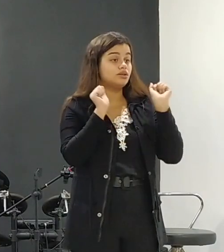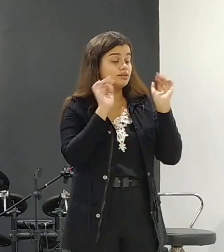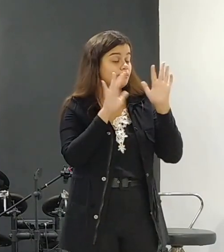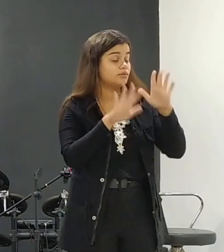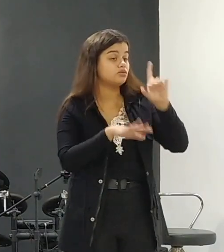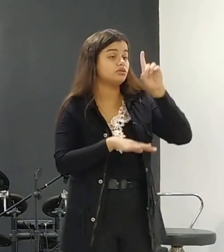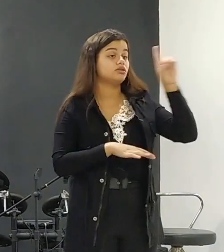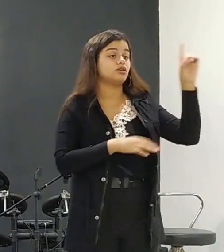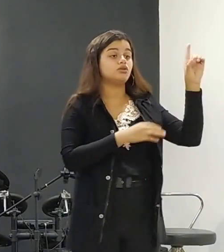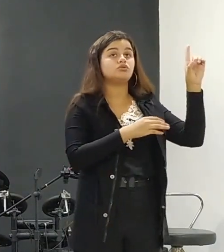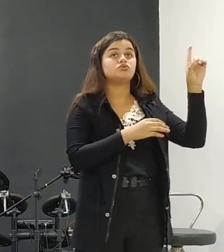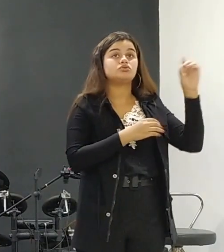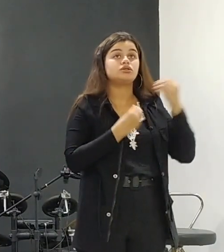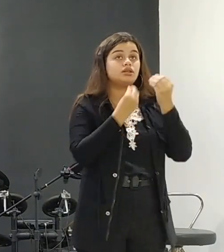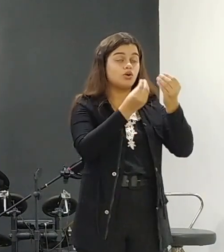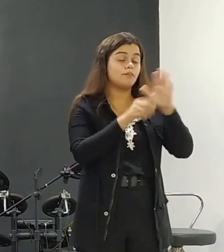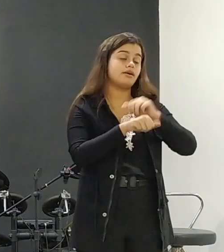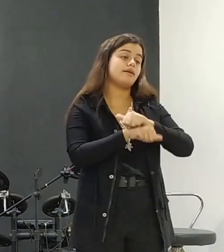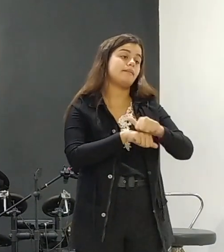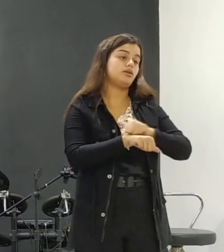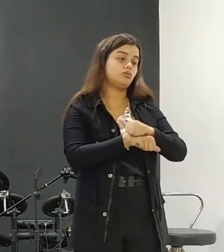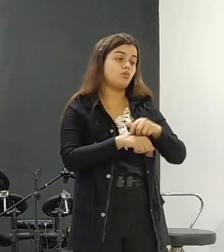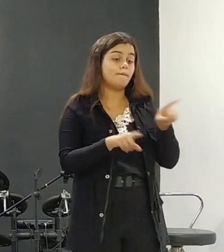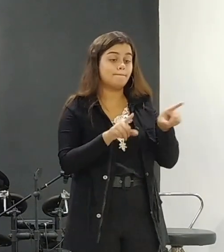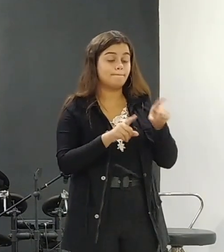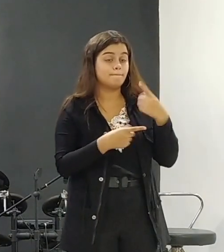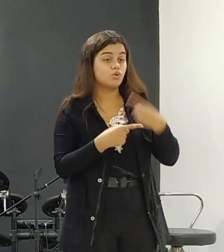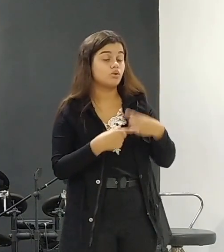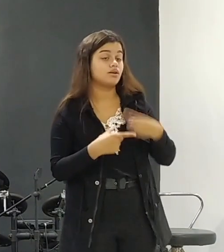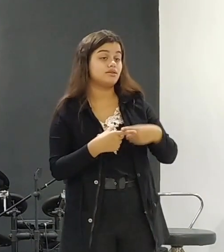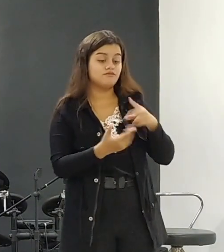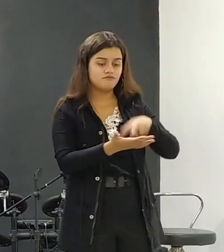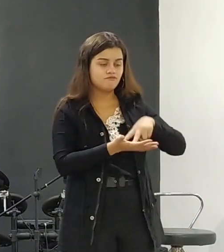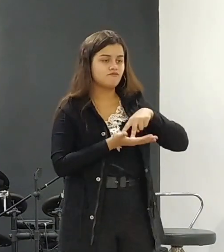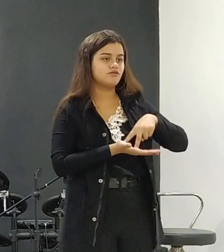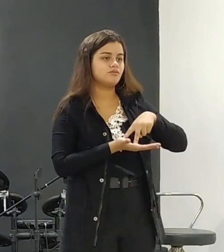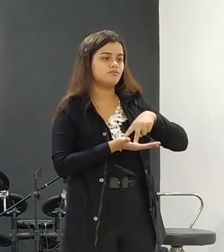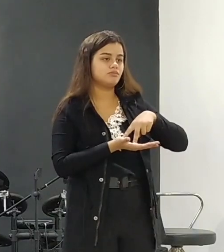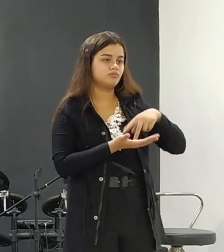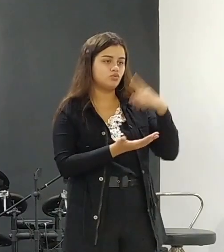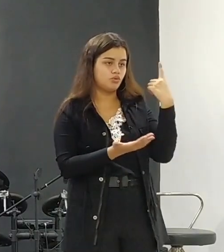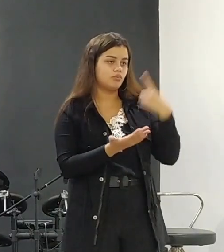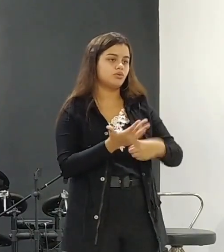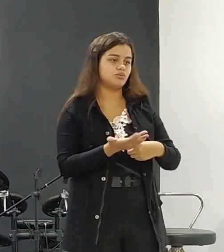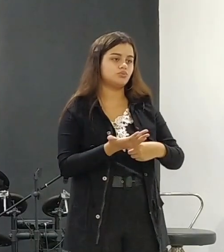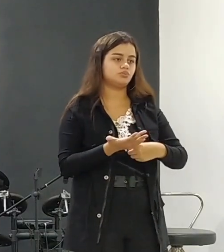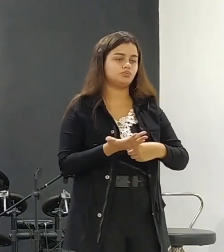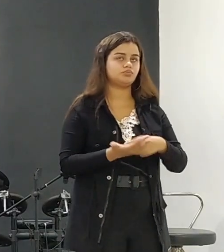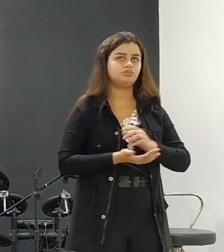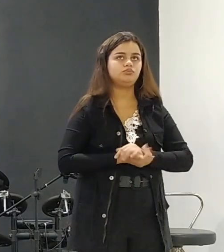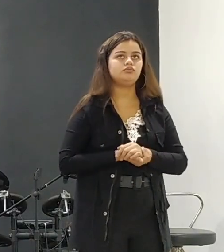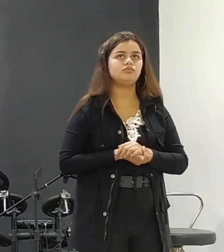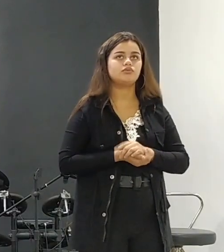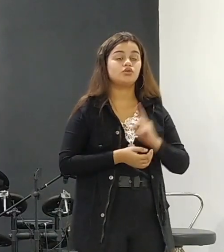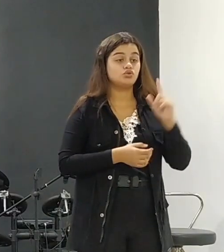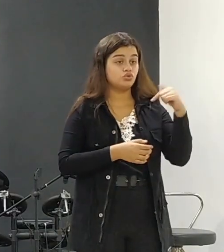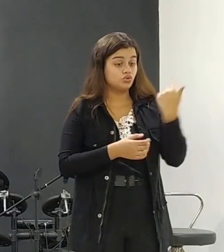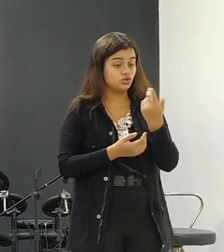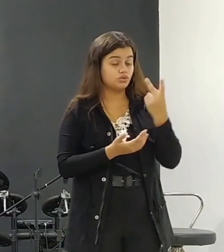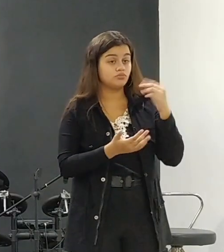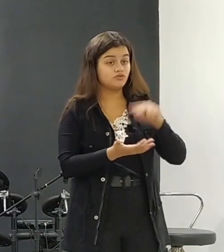Deus ministrou na vida de Abraão, porque ele se manteve firme no propósito. Quando você se mantém firme